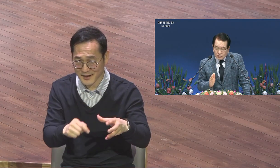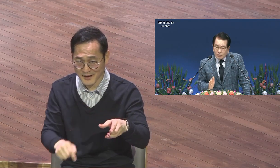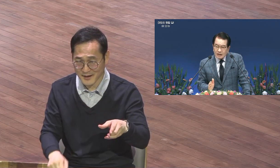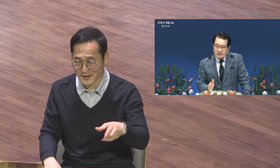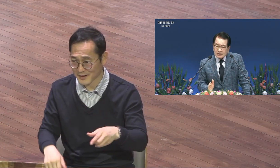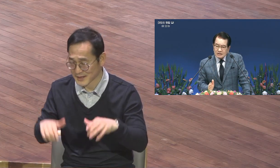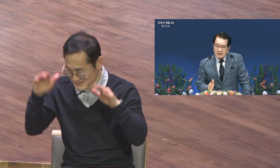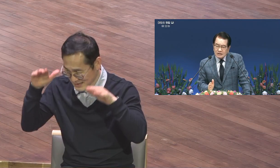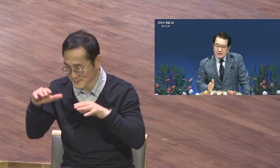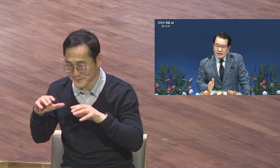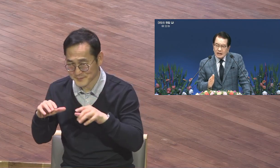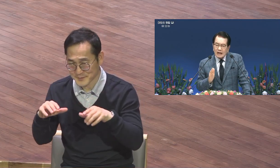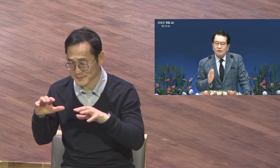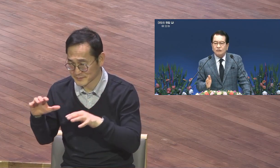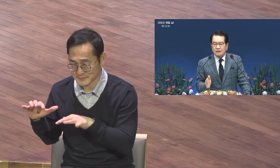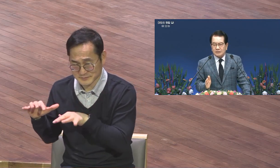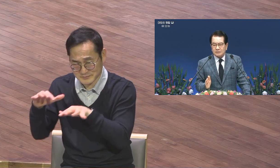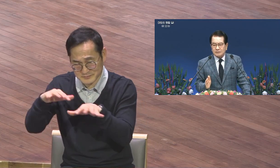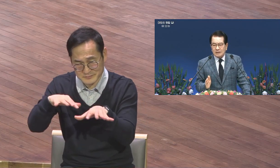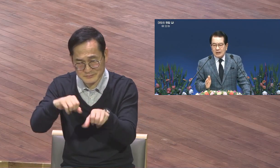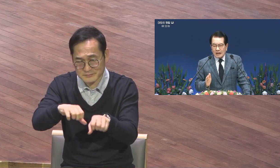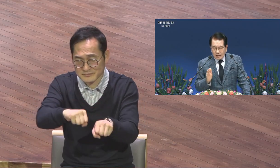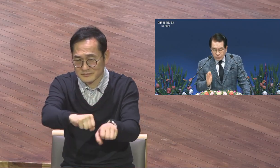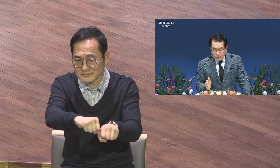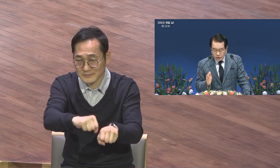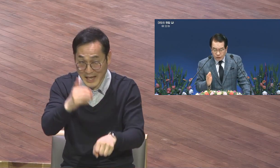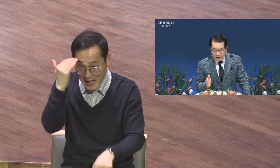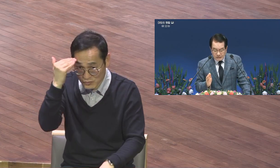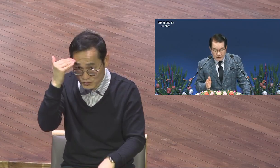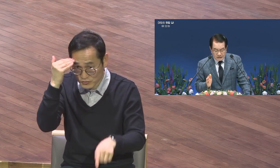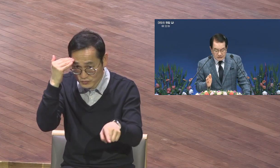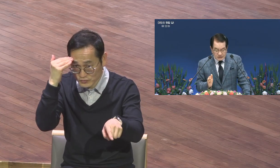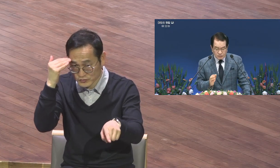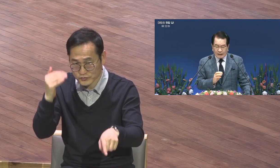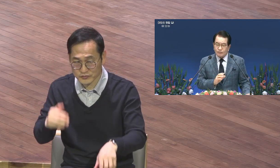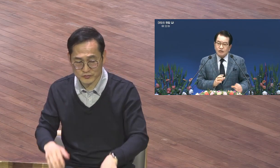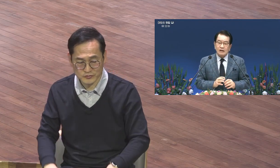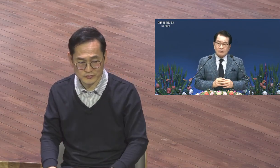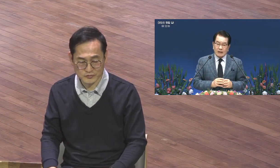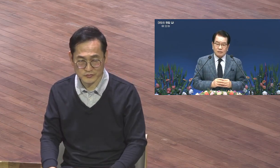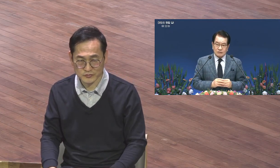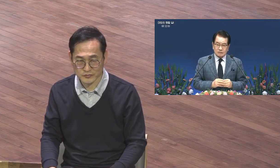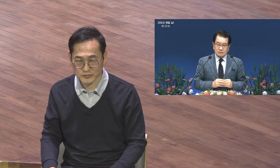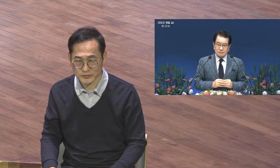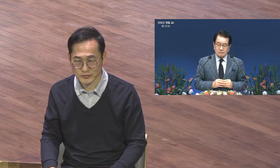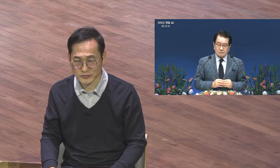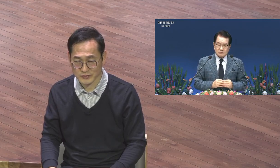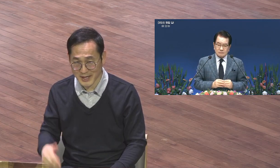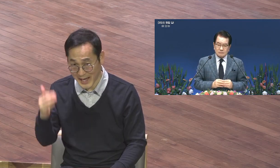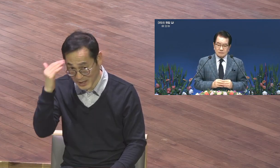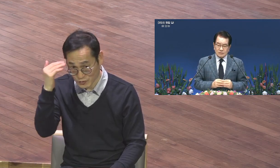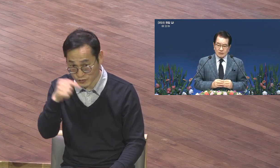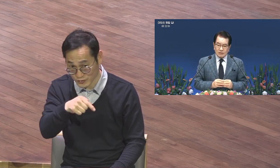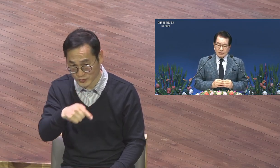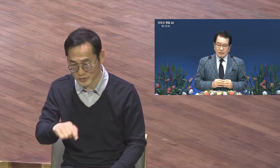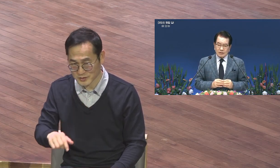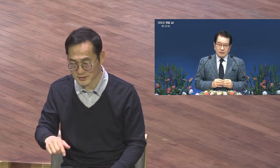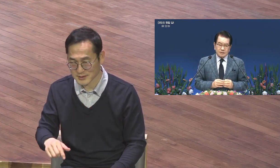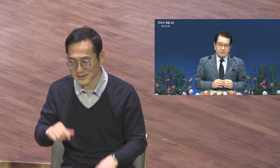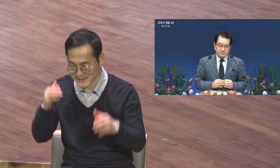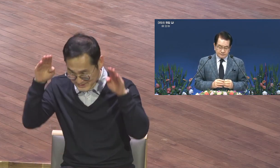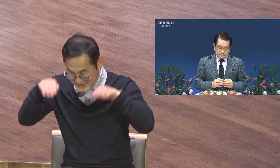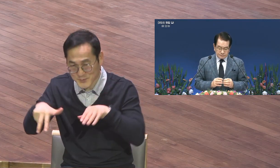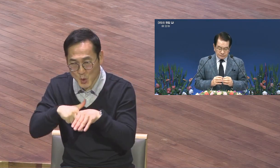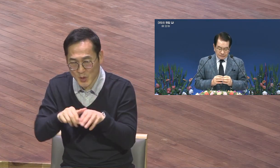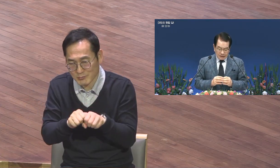이슬람화 동아시아 시기인데 한국이 동아시아 이슬람 관문이라고 말하고 있어요.